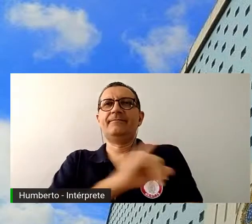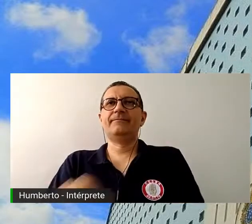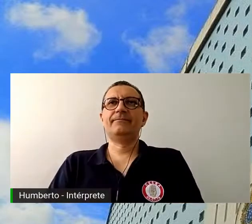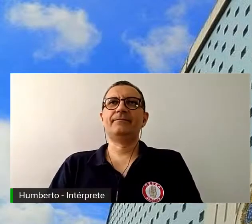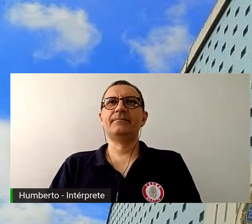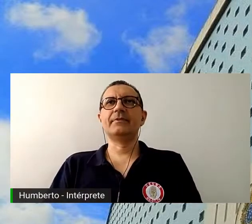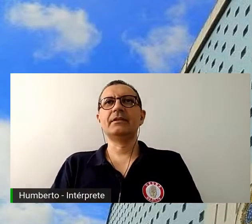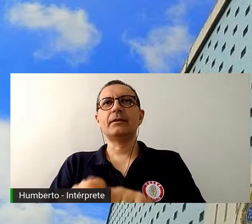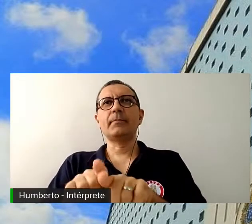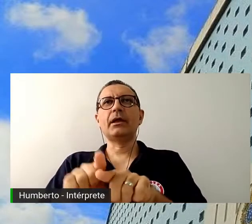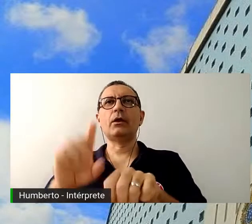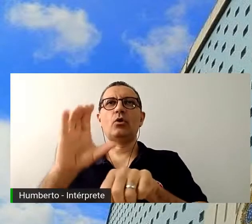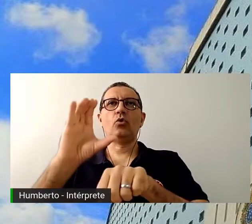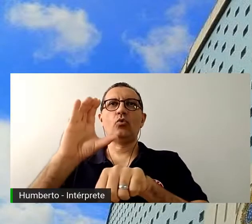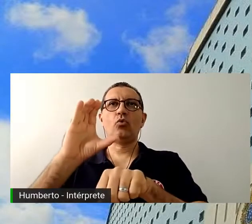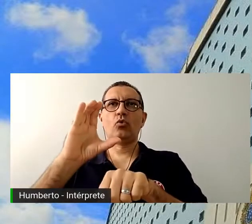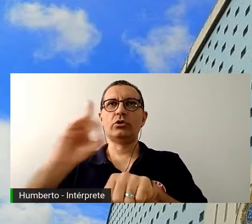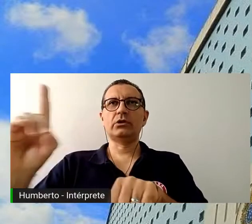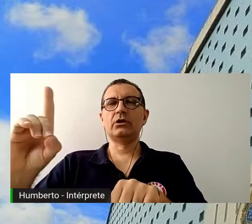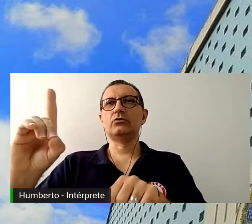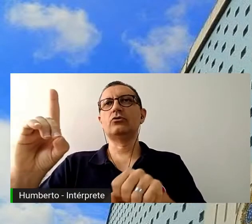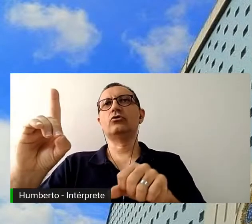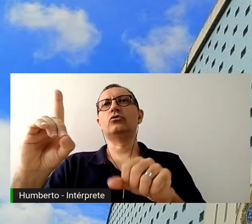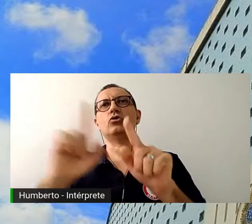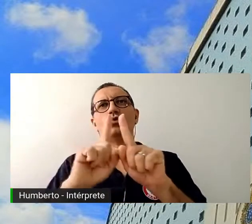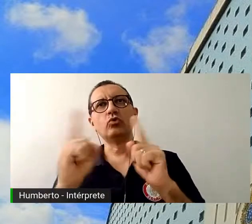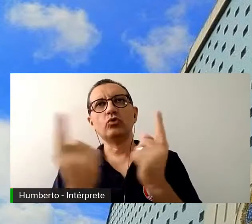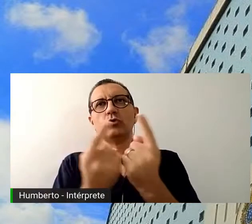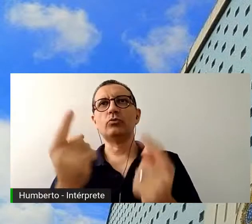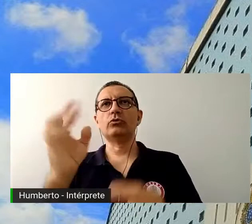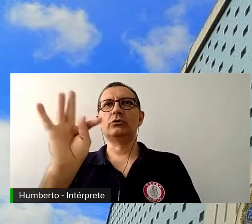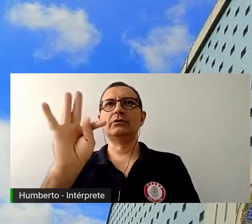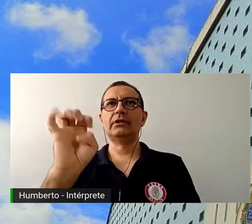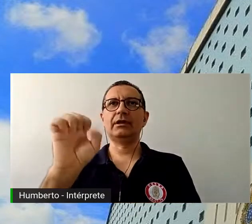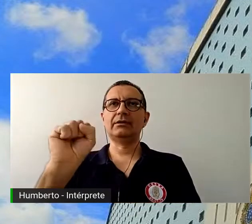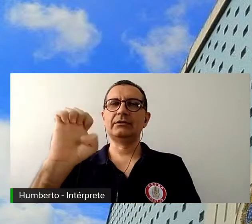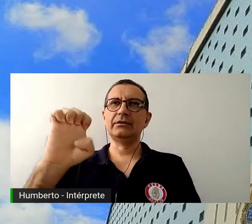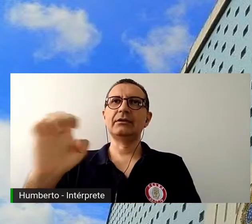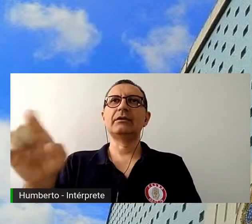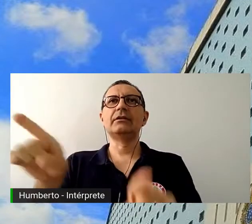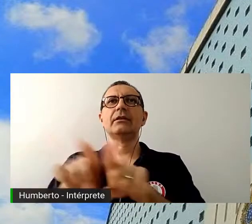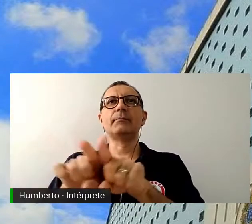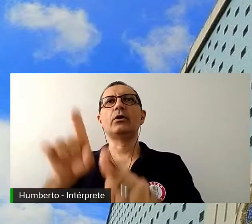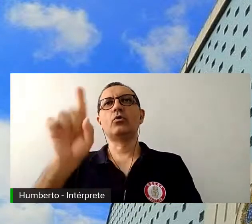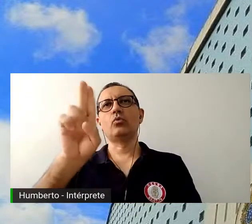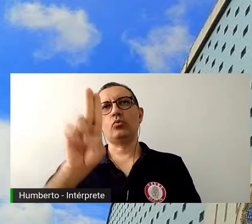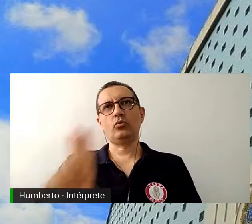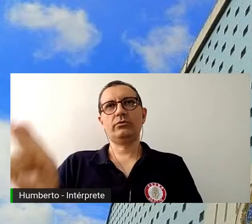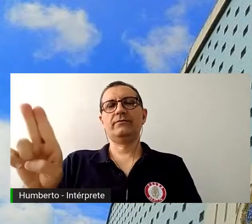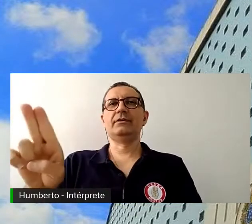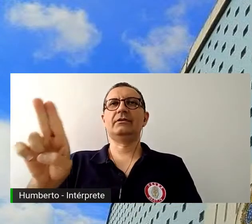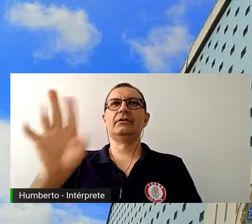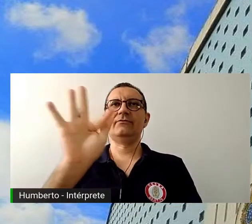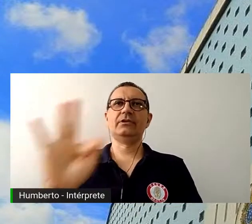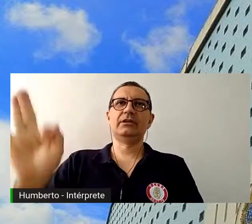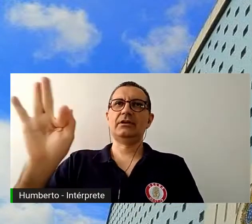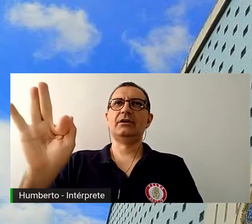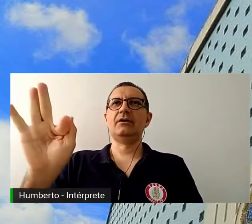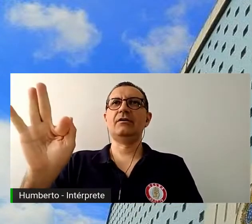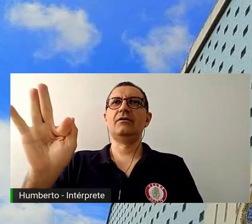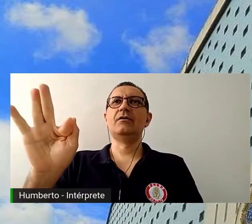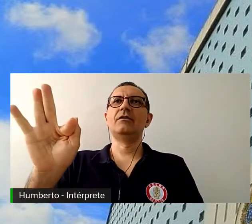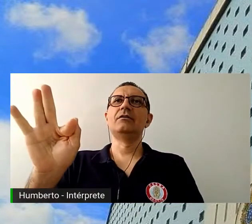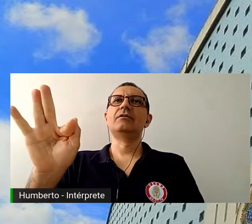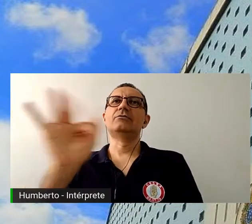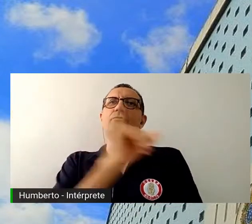Integrados, Universidade do Estado do Rio de Janeiro, Universidade Federal Fluminense e a Fiocruz.